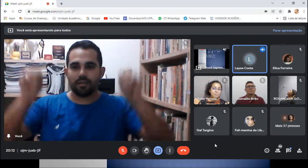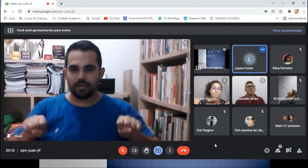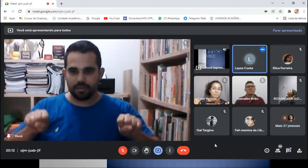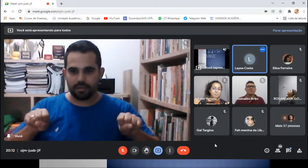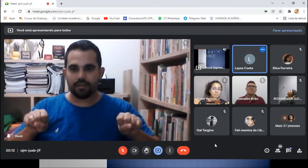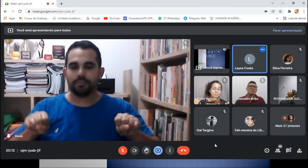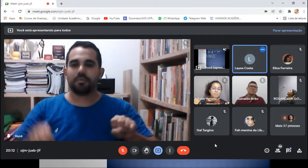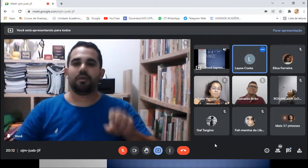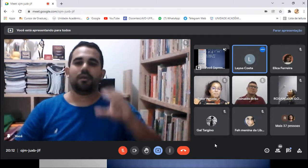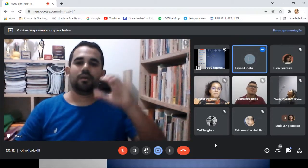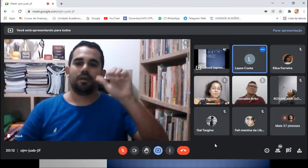sistema